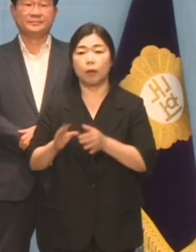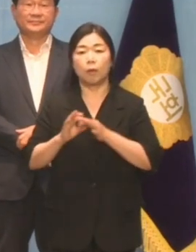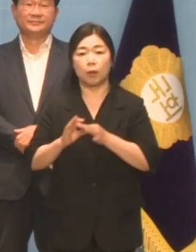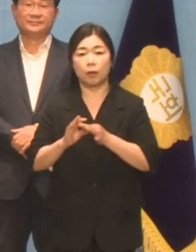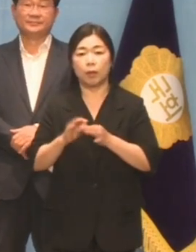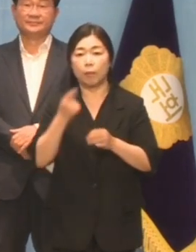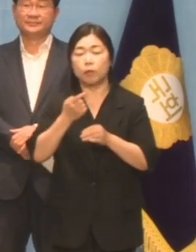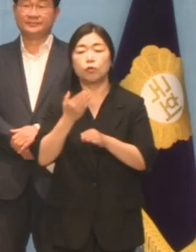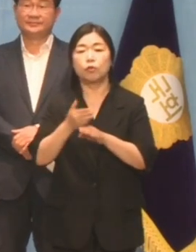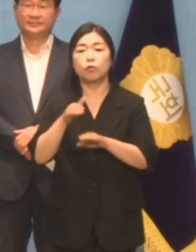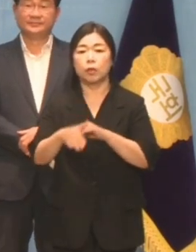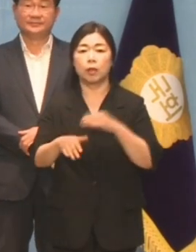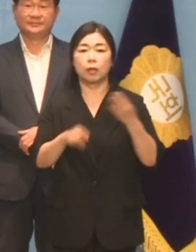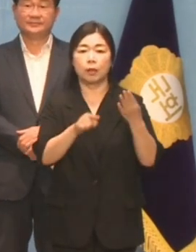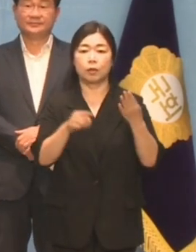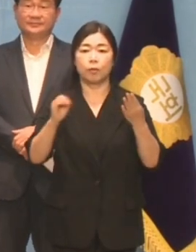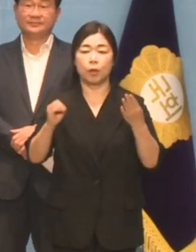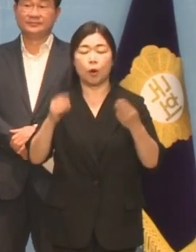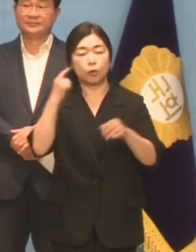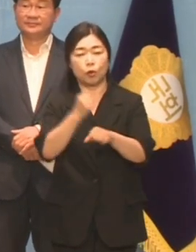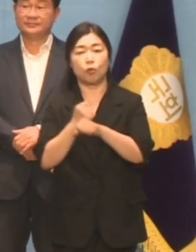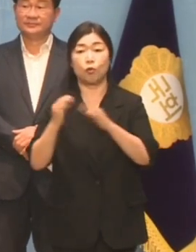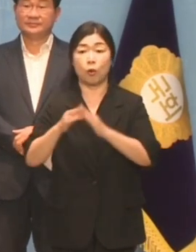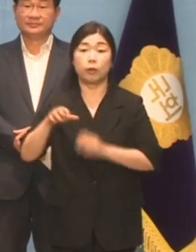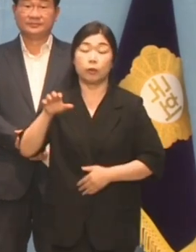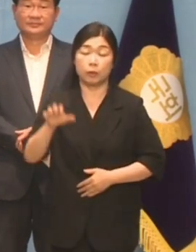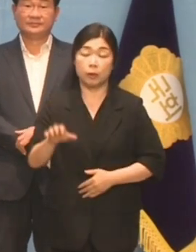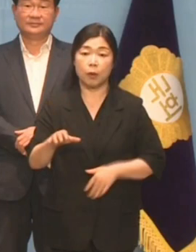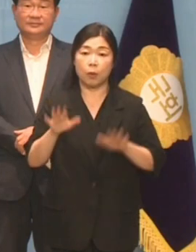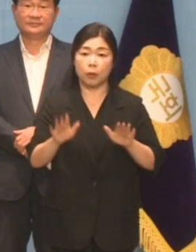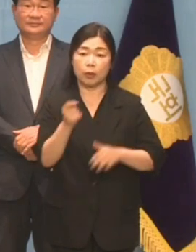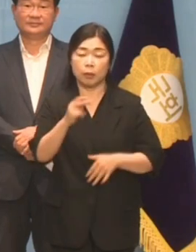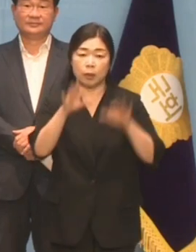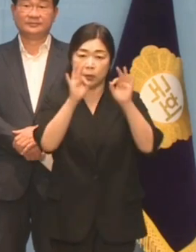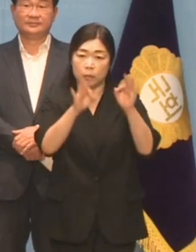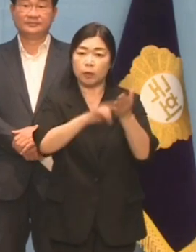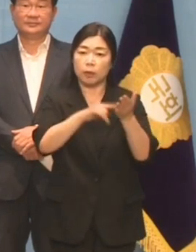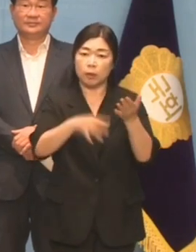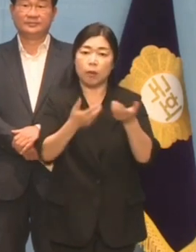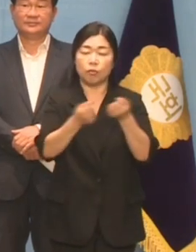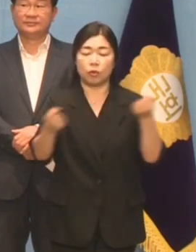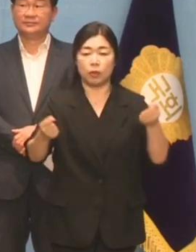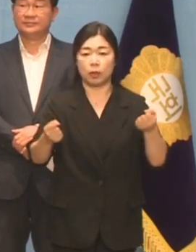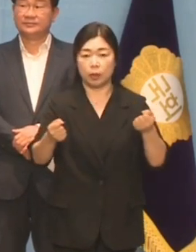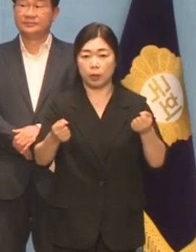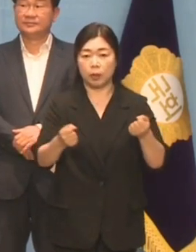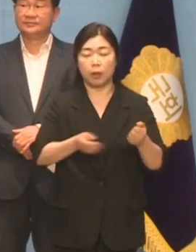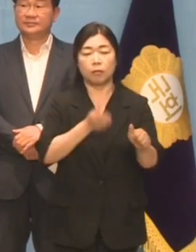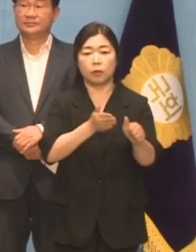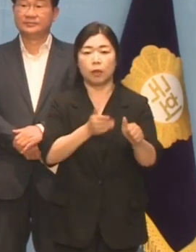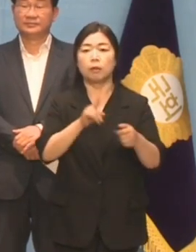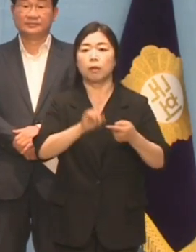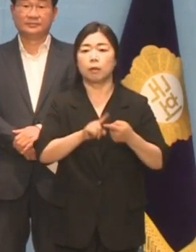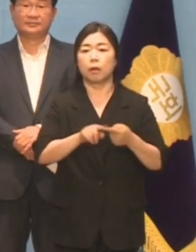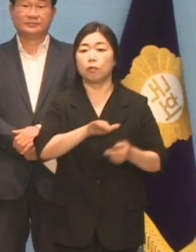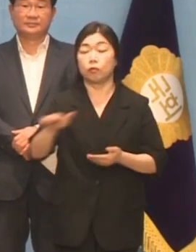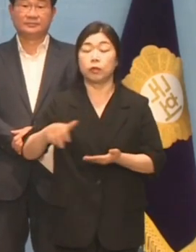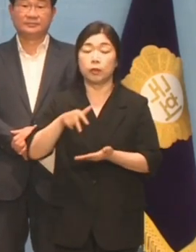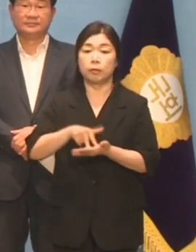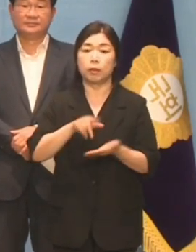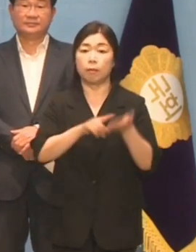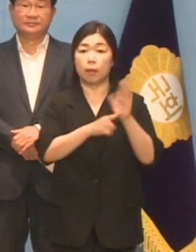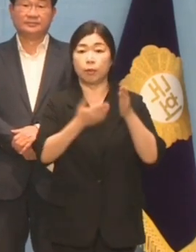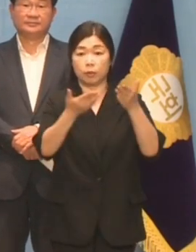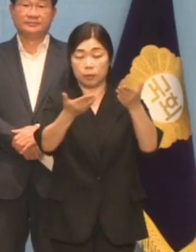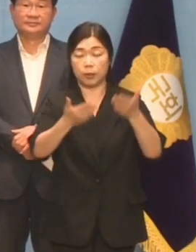더불어민주당의 민주주의 4.0 연구원에서 오늘 TV 수신료 분리징수와 관련된 입장을